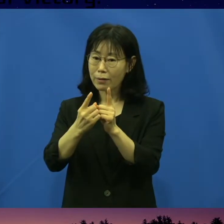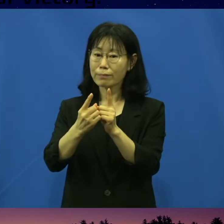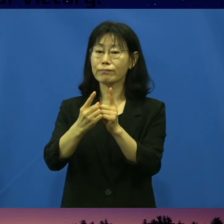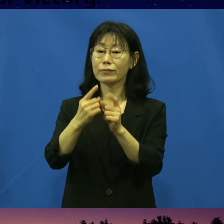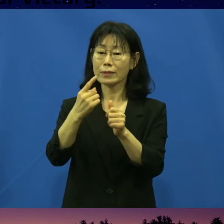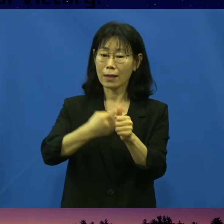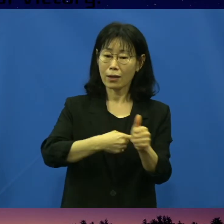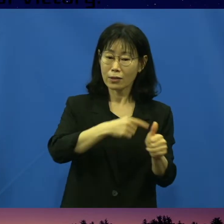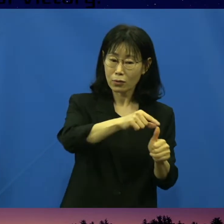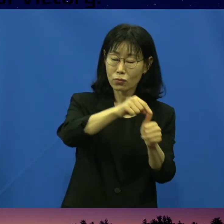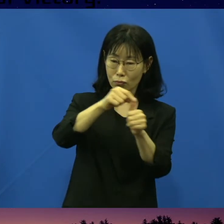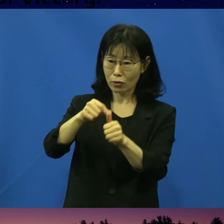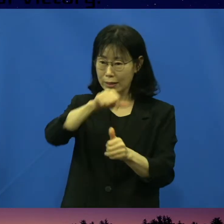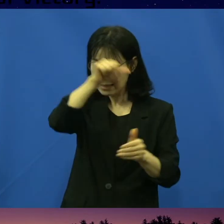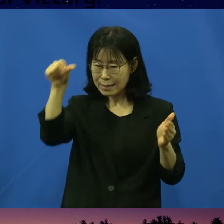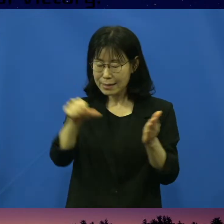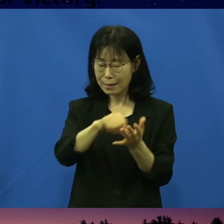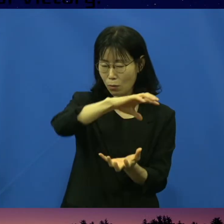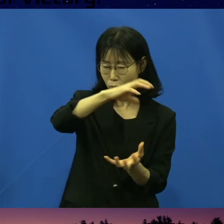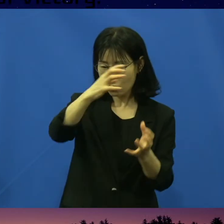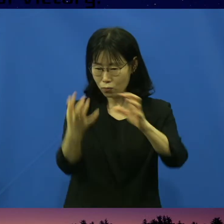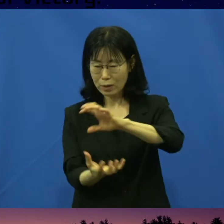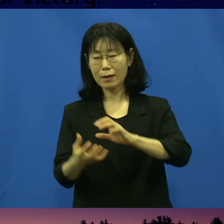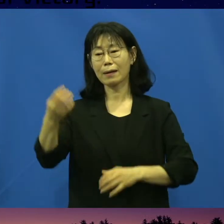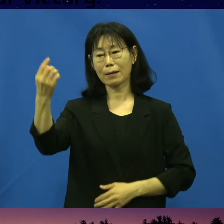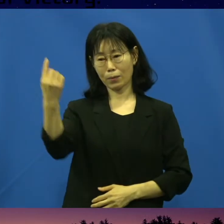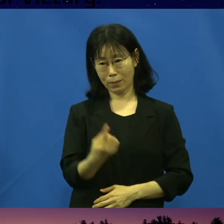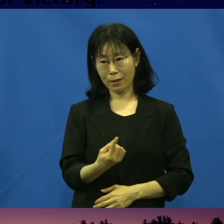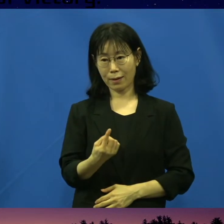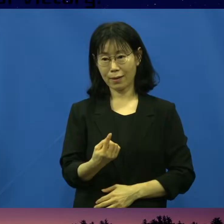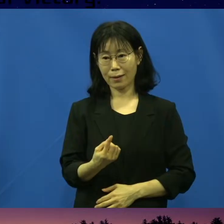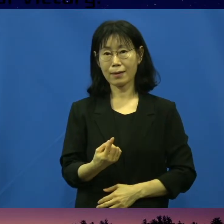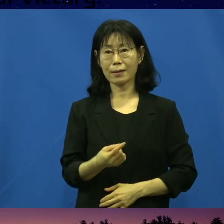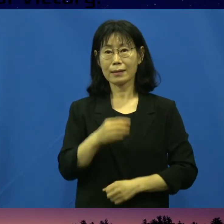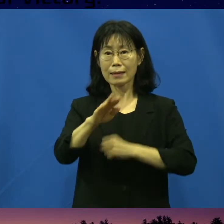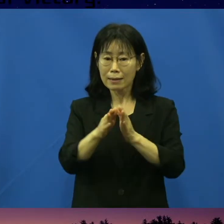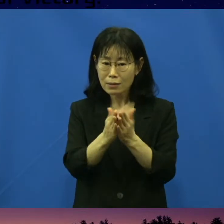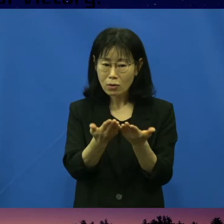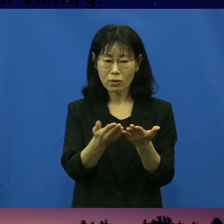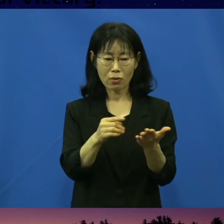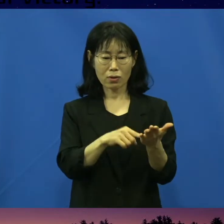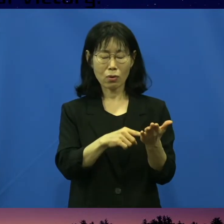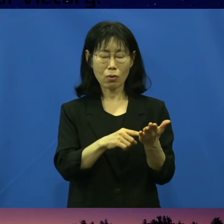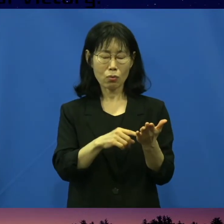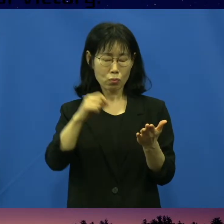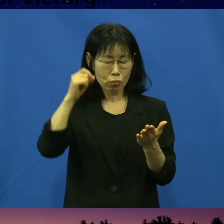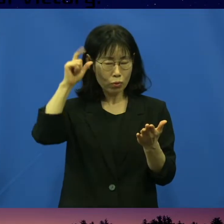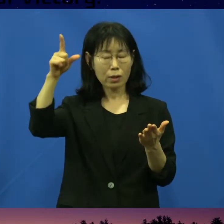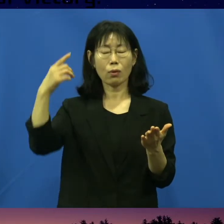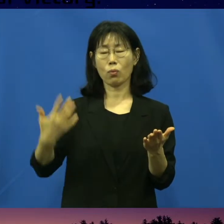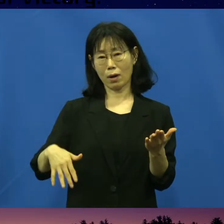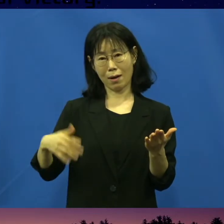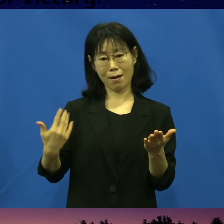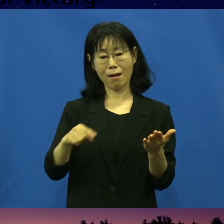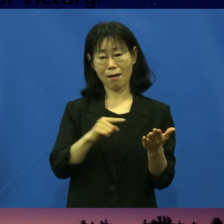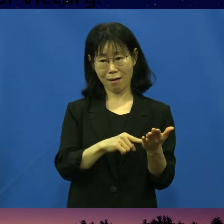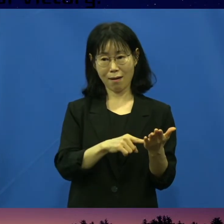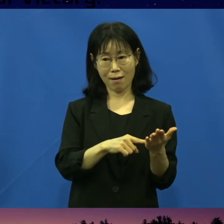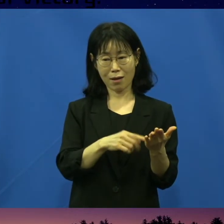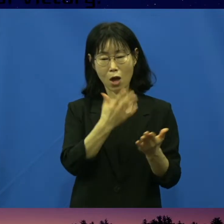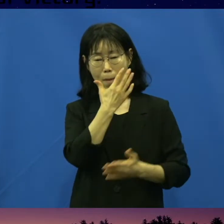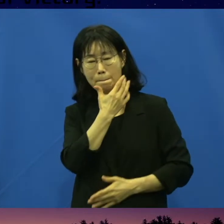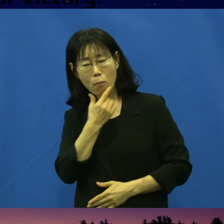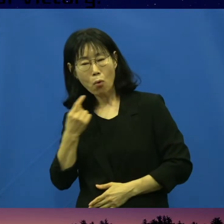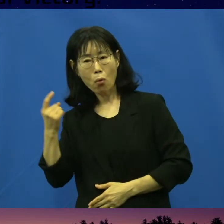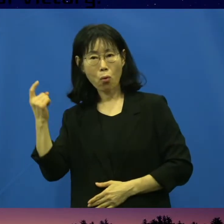인생은 달라질 수밖에 없습니다. 여러분, 이 성경이 왜 위대한 겁니까? 여러분, 그 복음을, 이